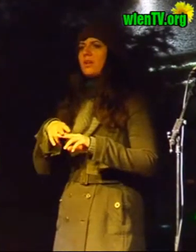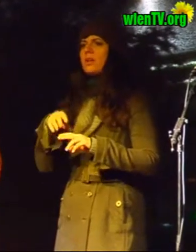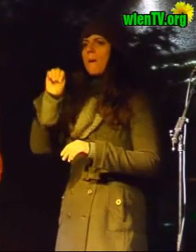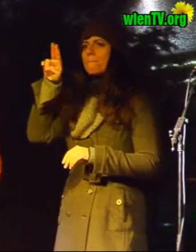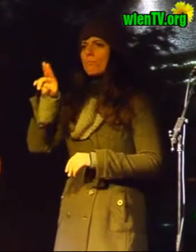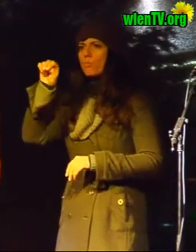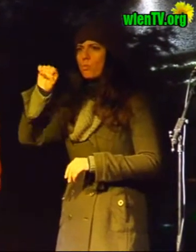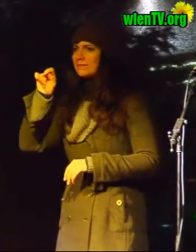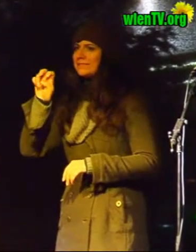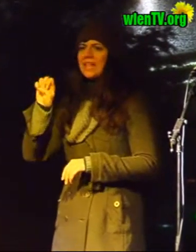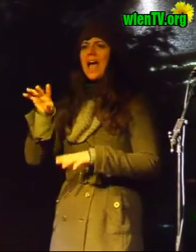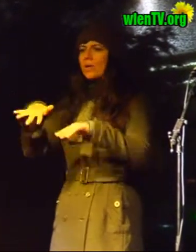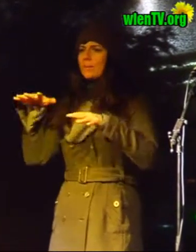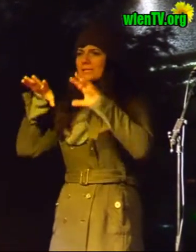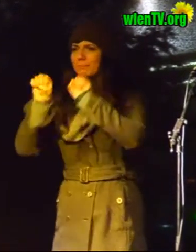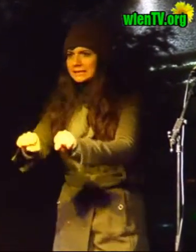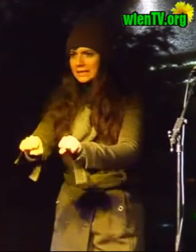Münster ihren Audimax besetzt.